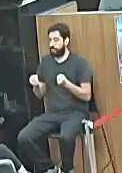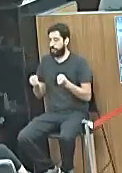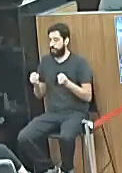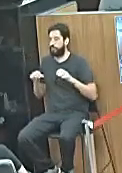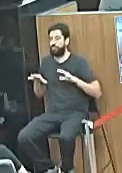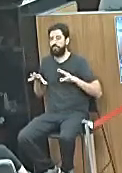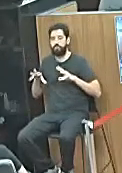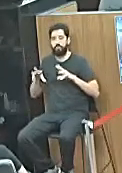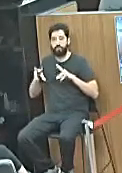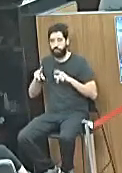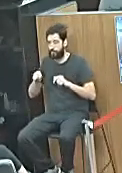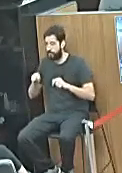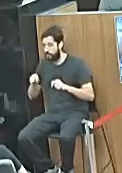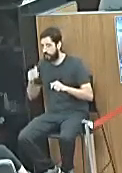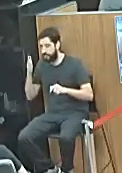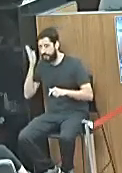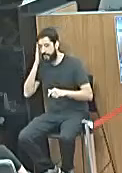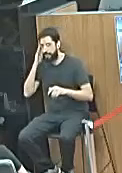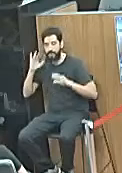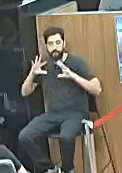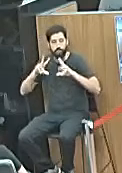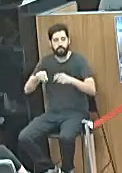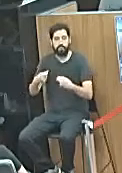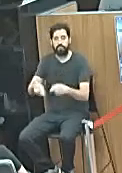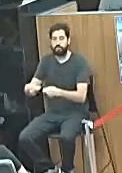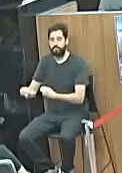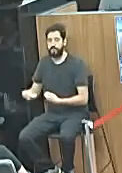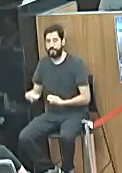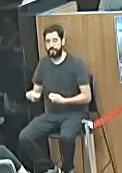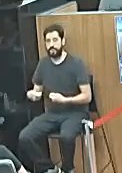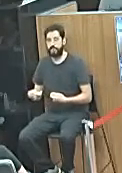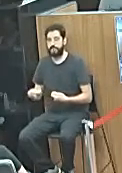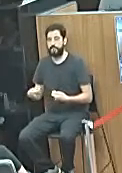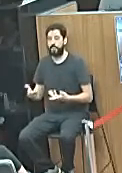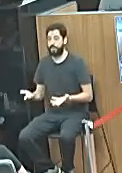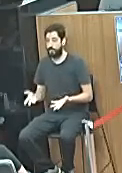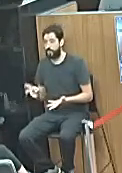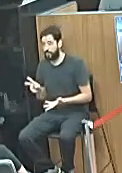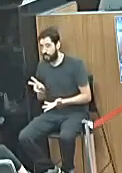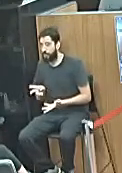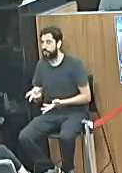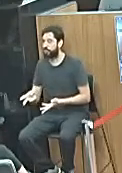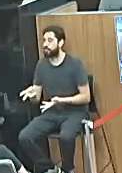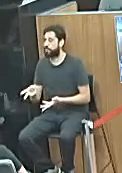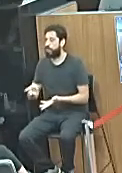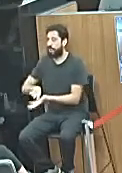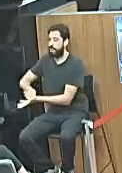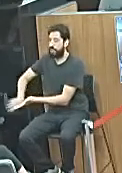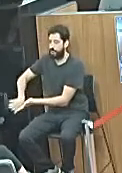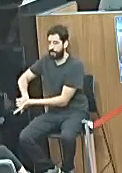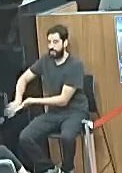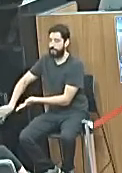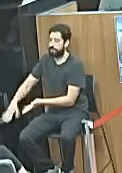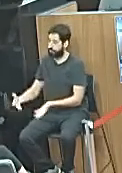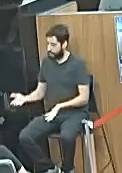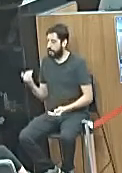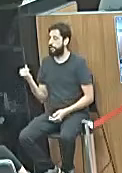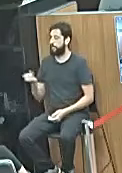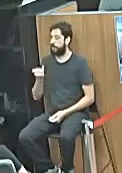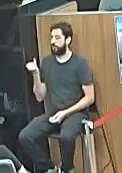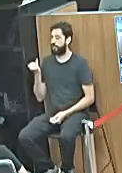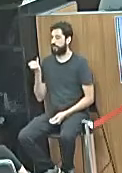e continuarmos sendo é deixados pra lá é importante